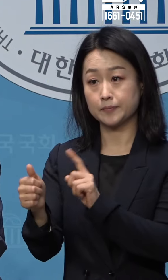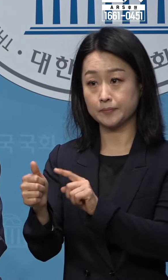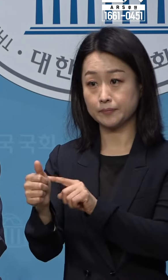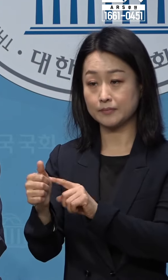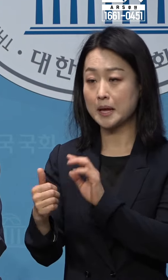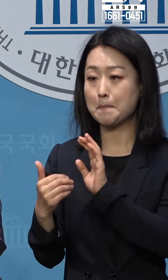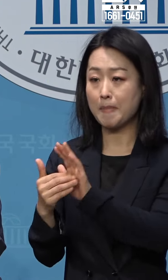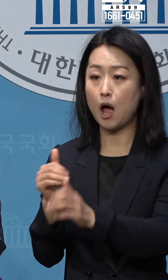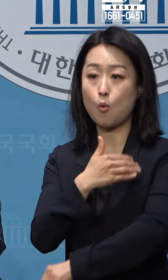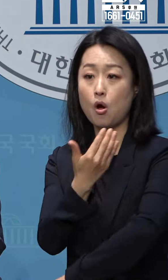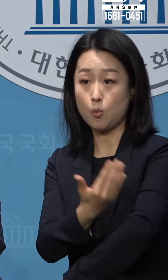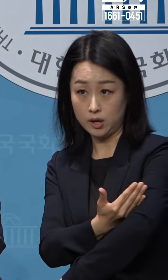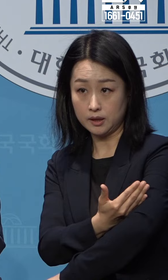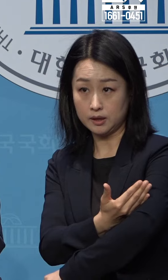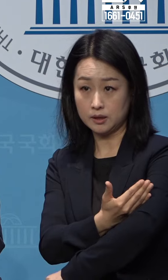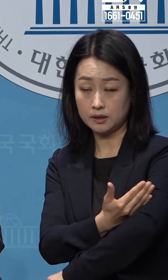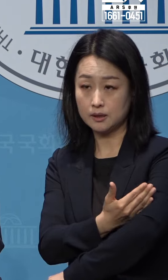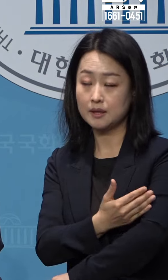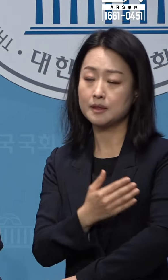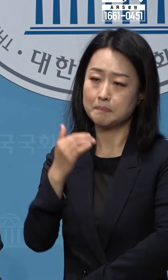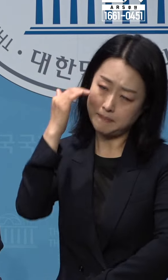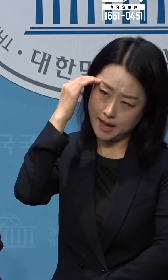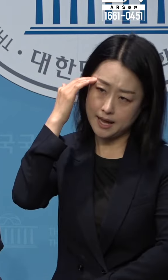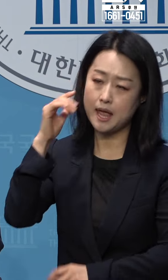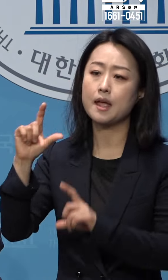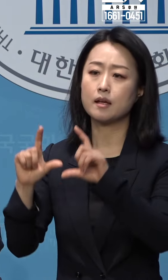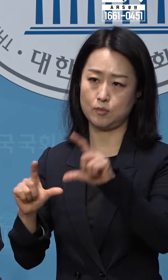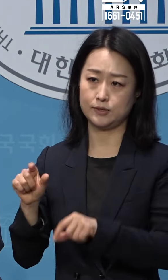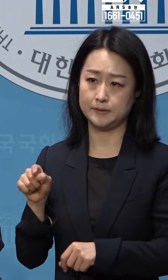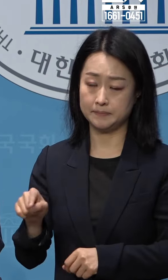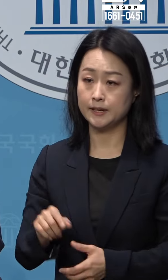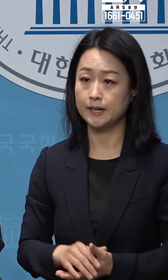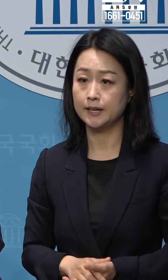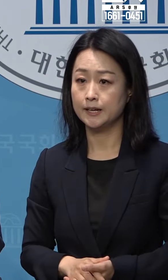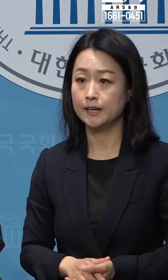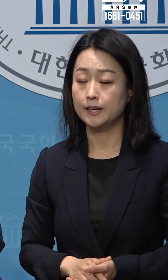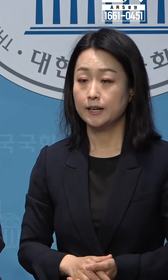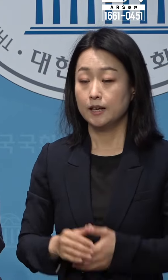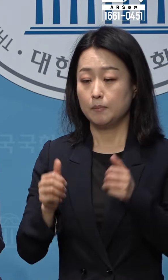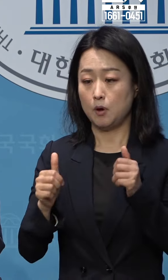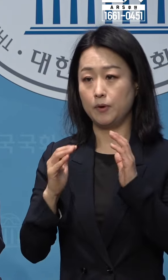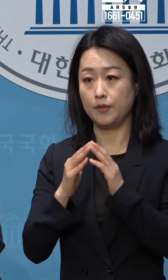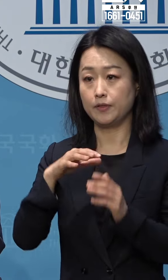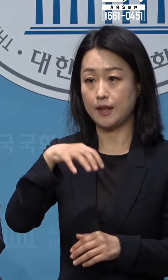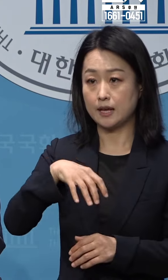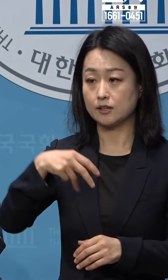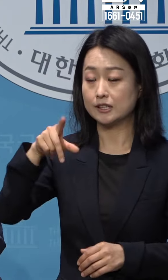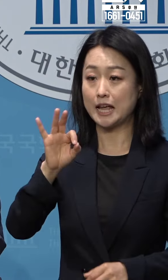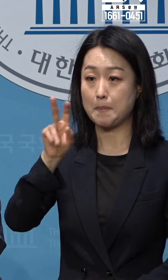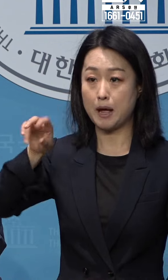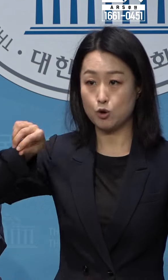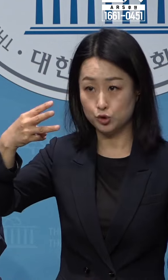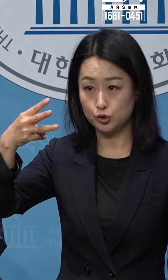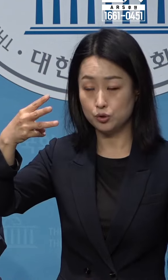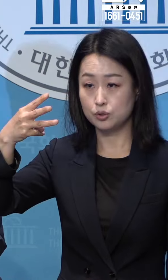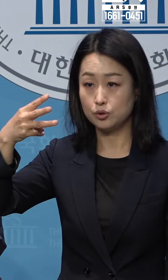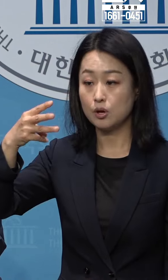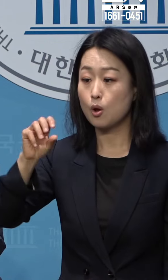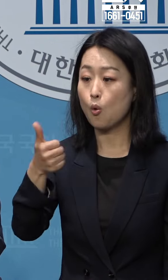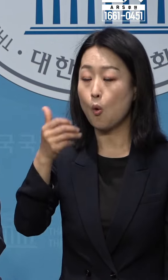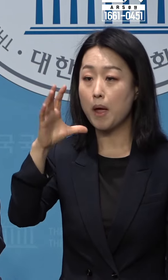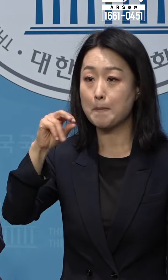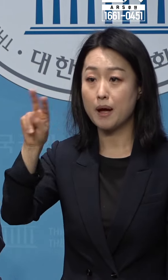방어의 결정적 지장을 초래했습니다 법원은 쌍방울이 500만